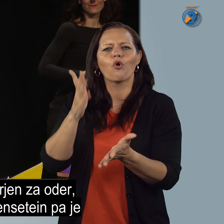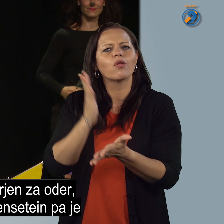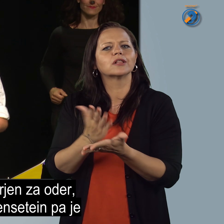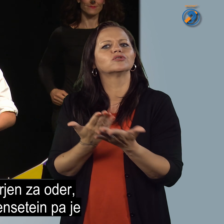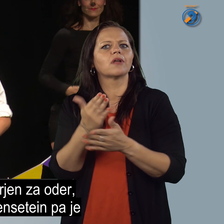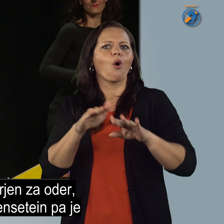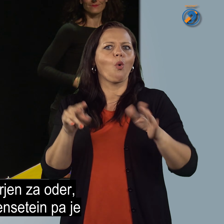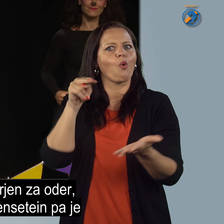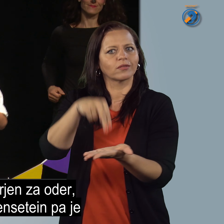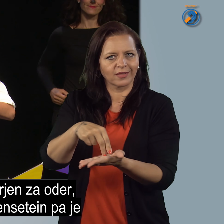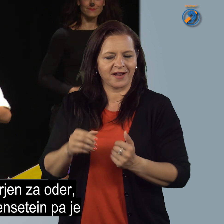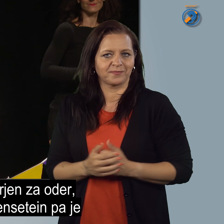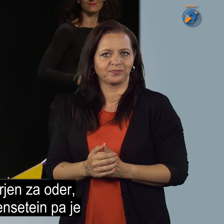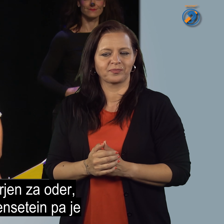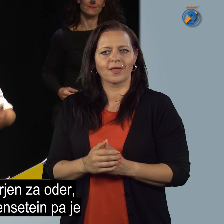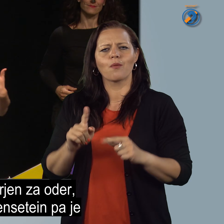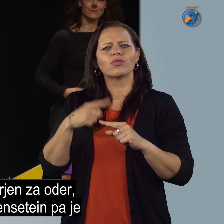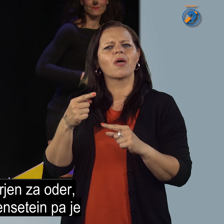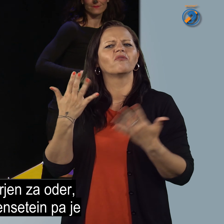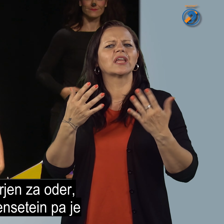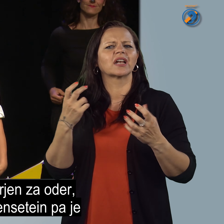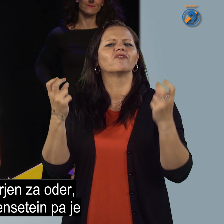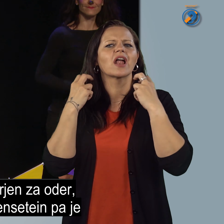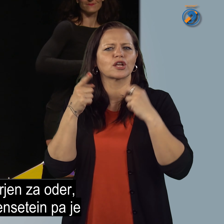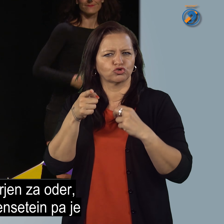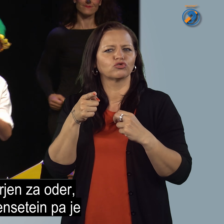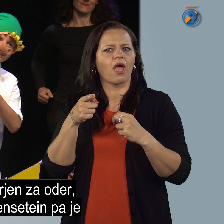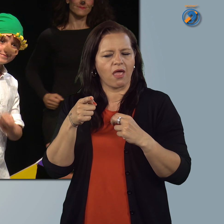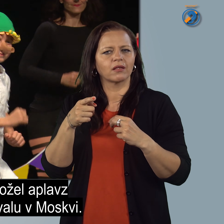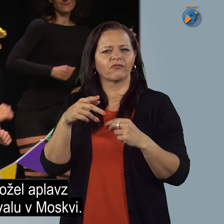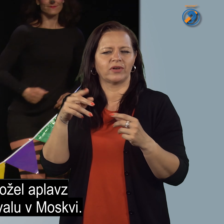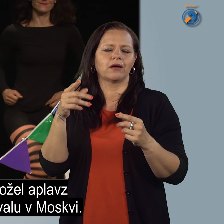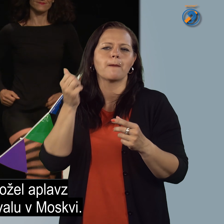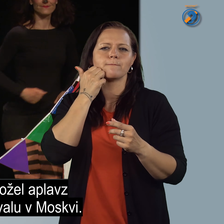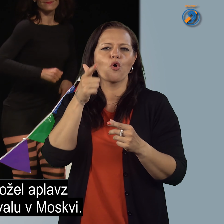igri Frankenstein pa je kasneje požel aplavz tudi na festivalu v Moskvi.